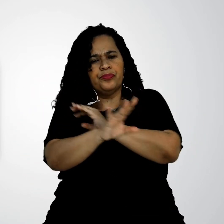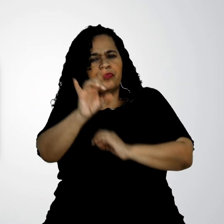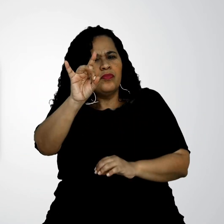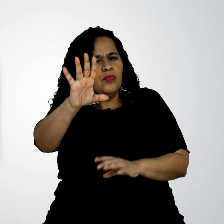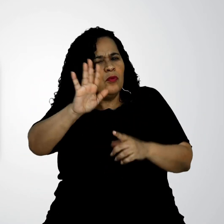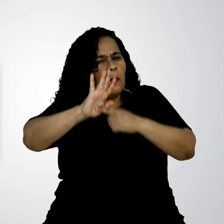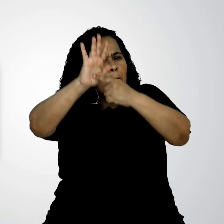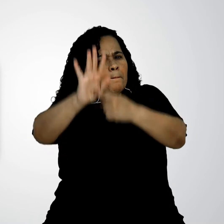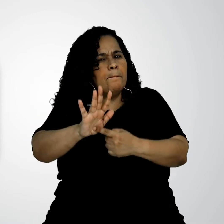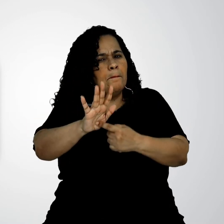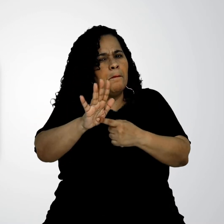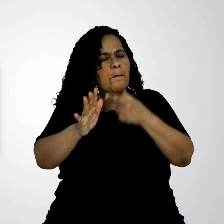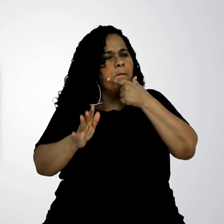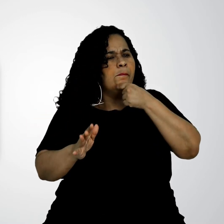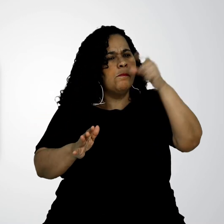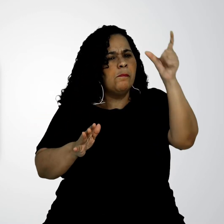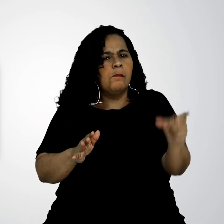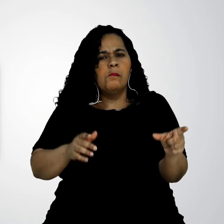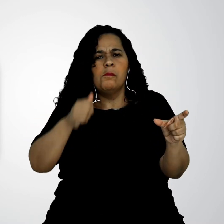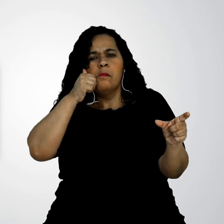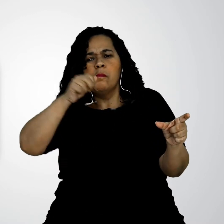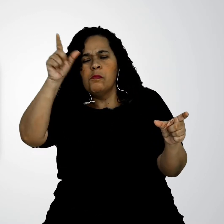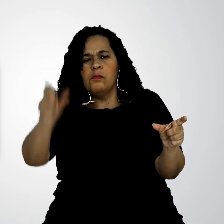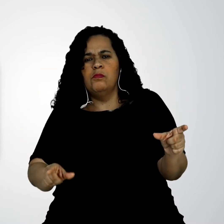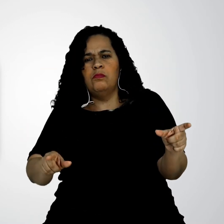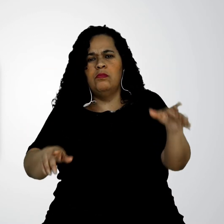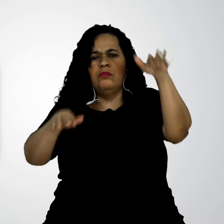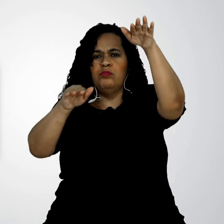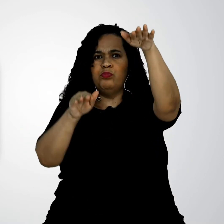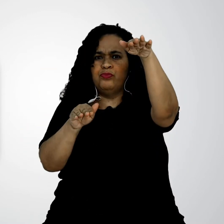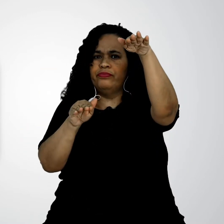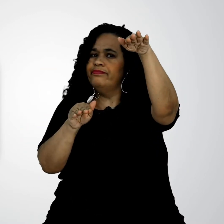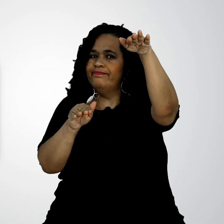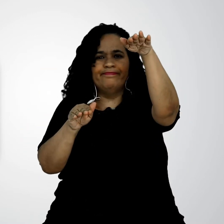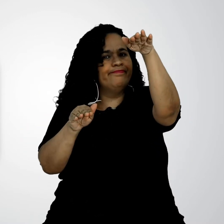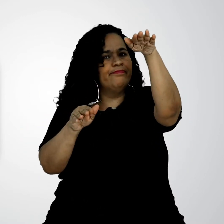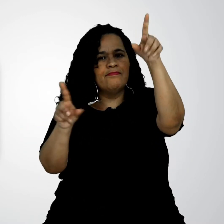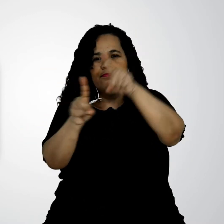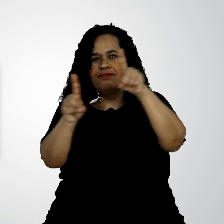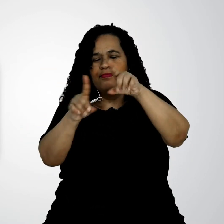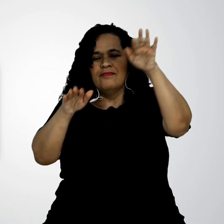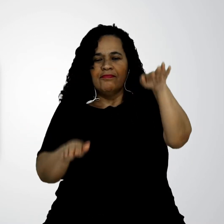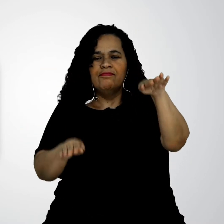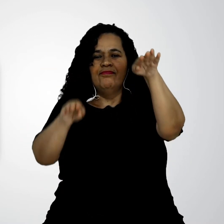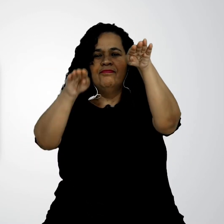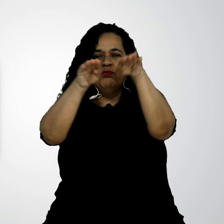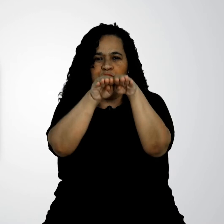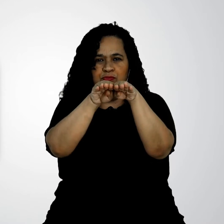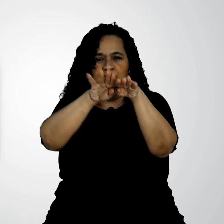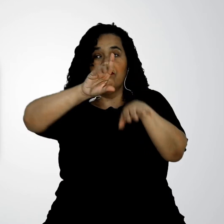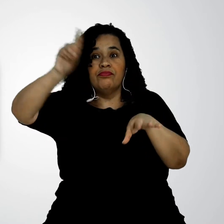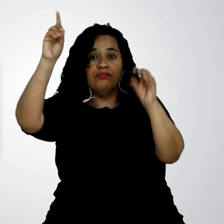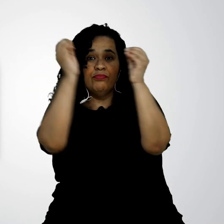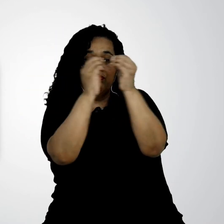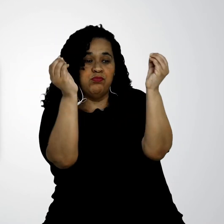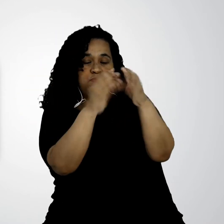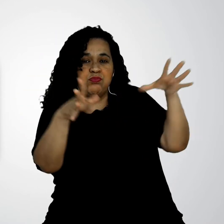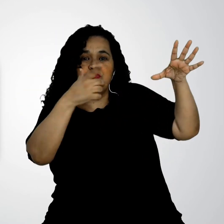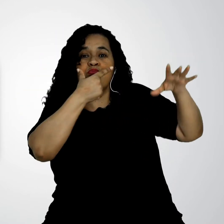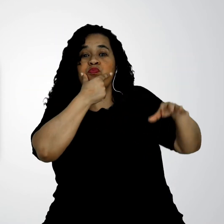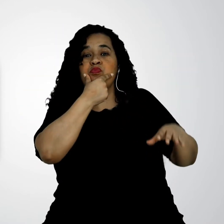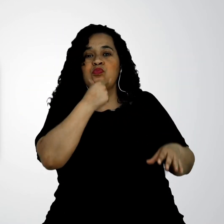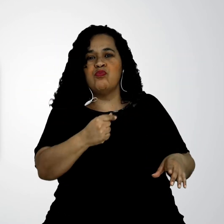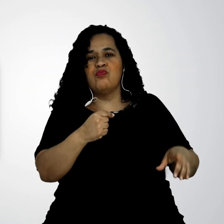né? Mas eu gosto do texto, porque o texto diz, e Deus criou o homem, a sua imagem e semelhança. Homem